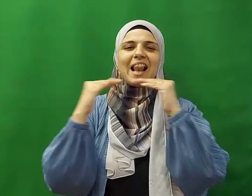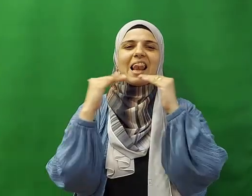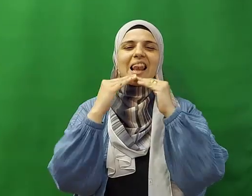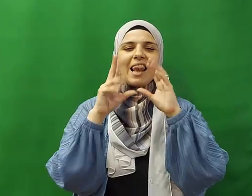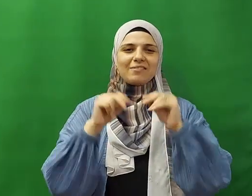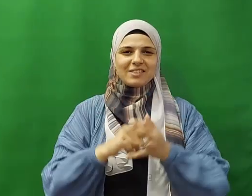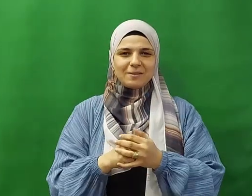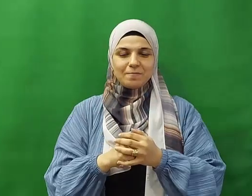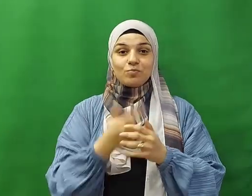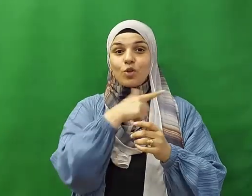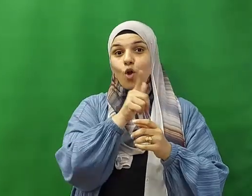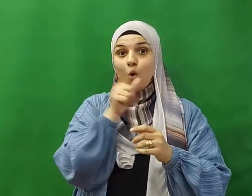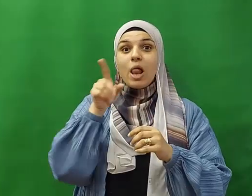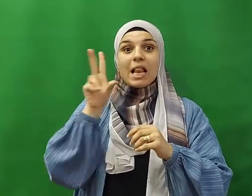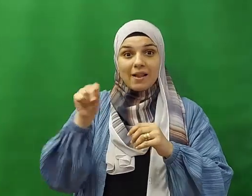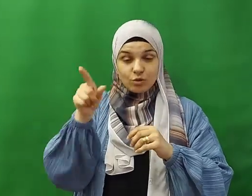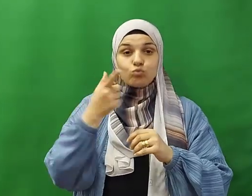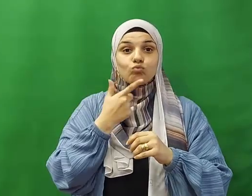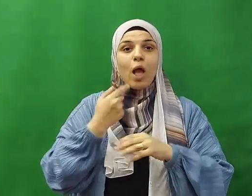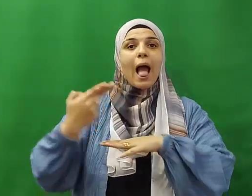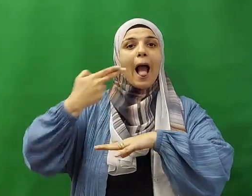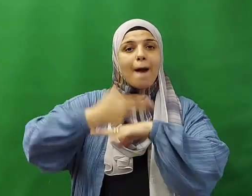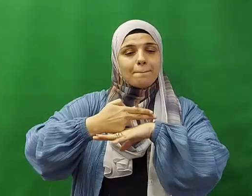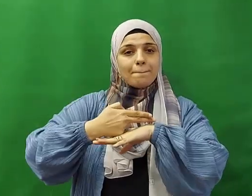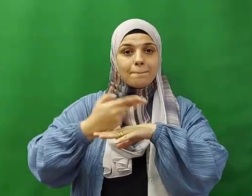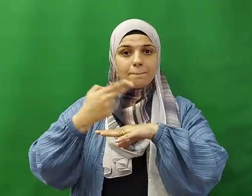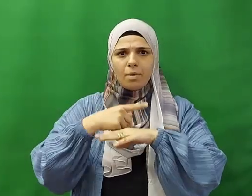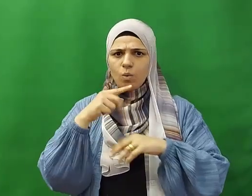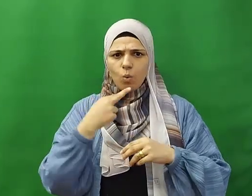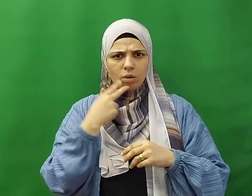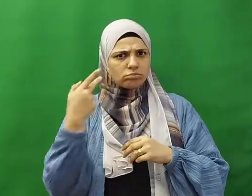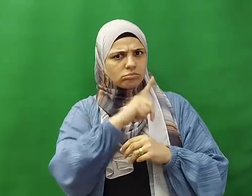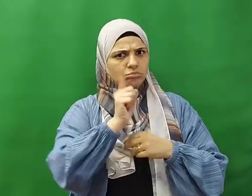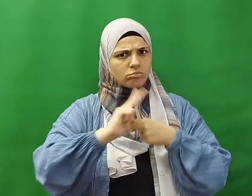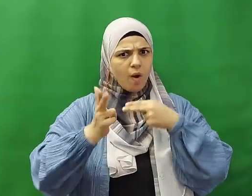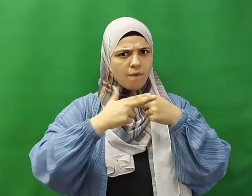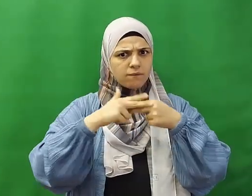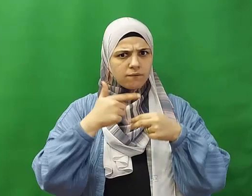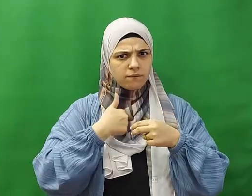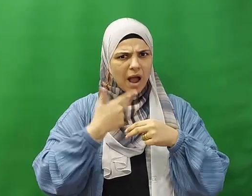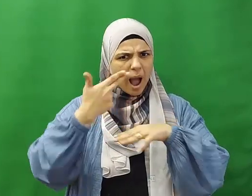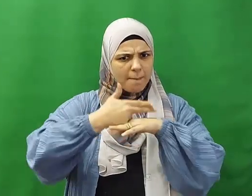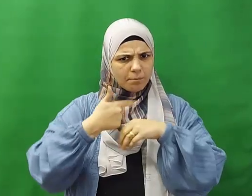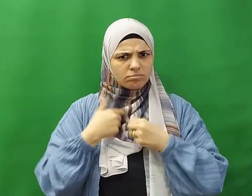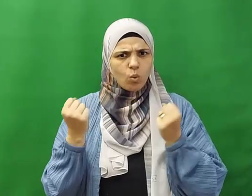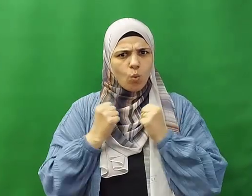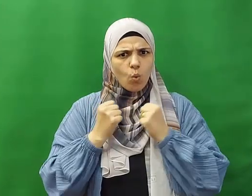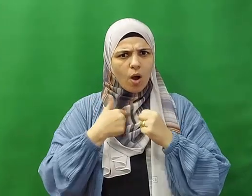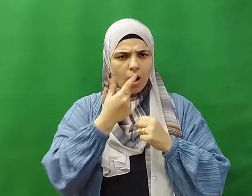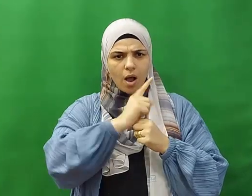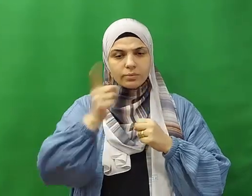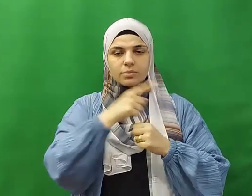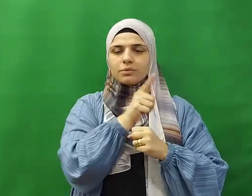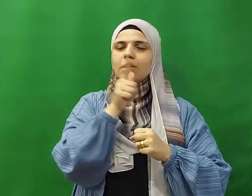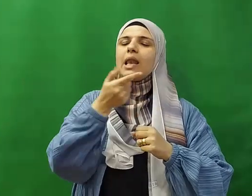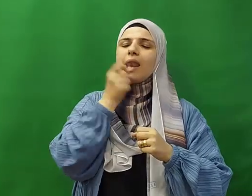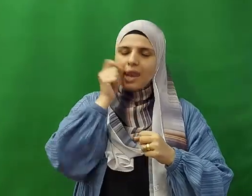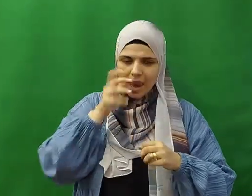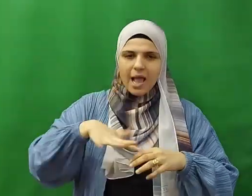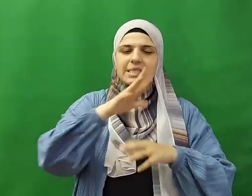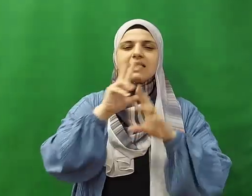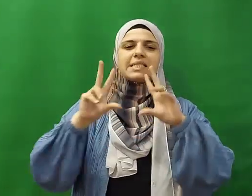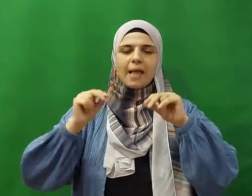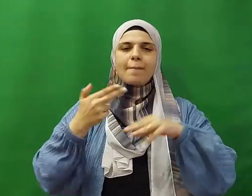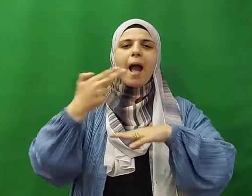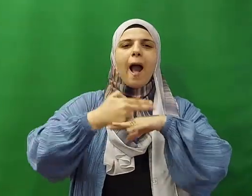يحبونه لأخواتهم. قال: أفتحبه لعمتك؟ قال: لا والله، جعلني الله فداءك. قال: ولا